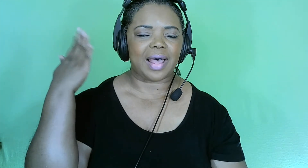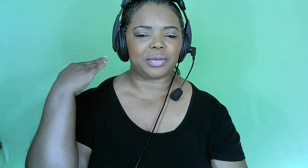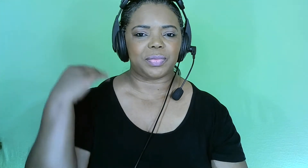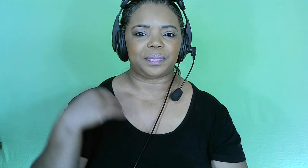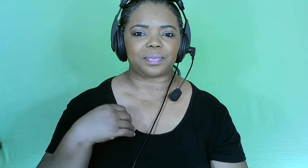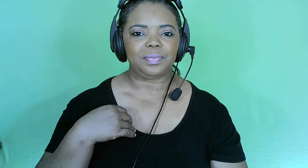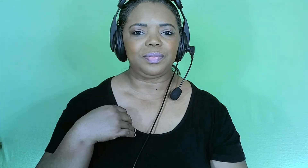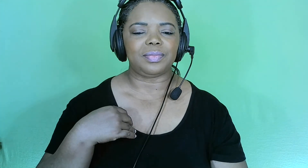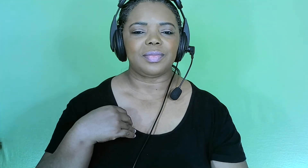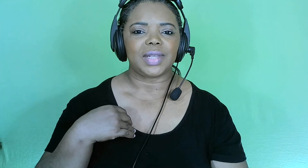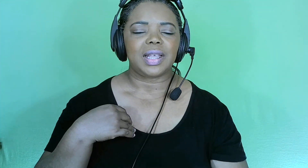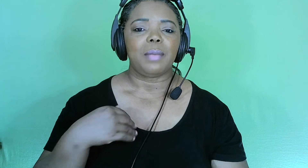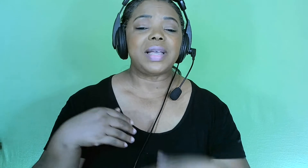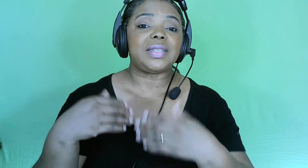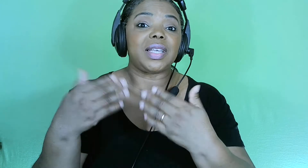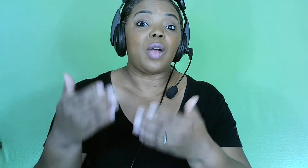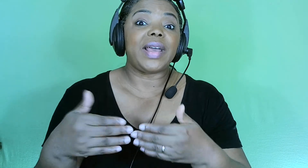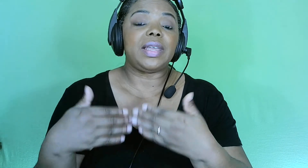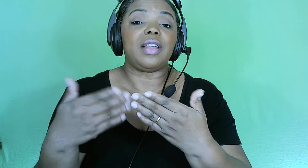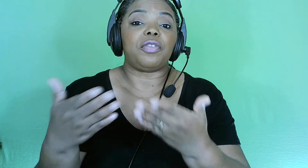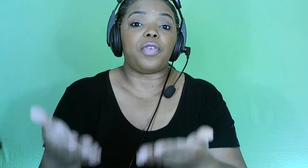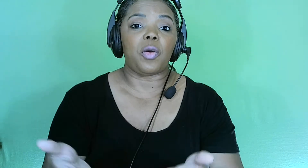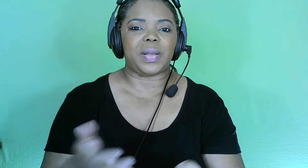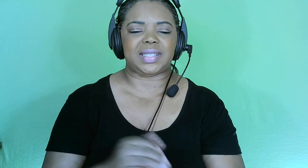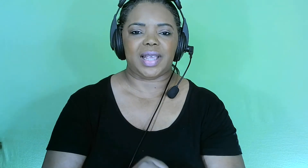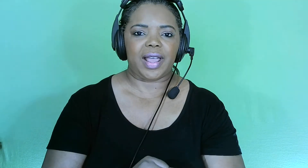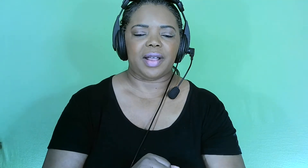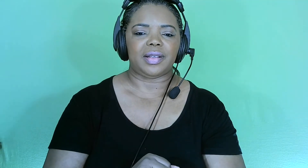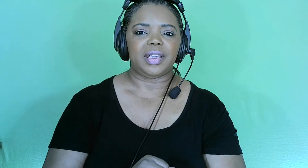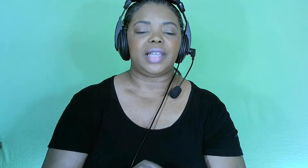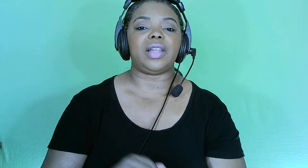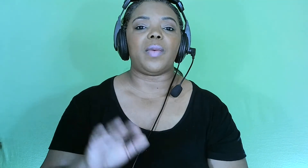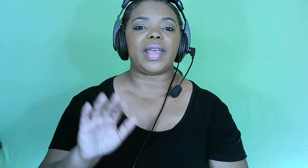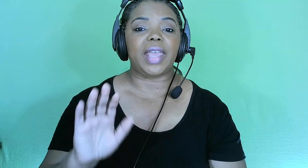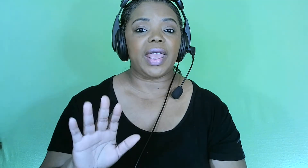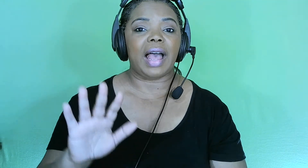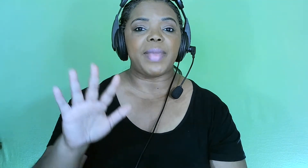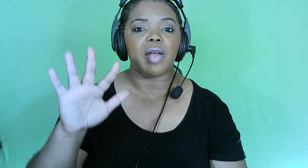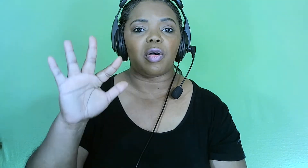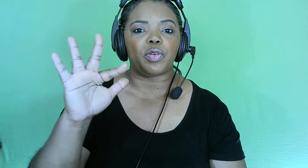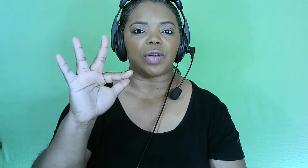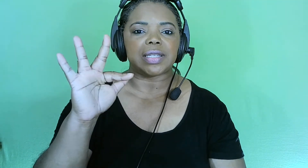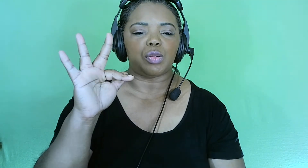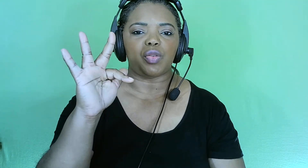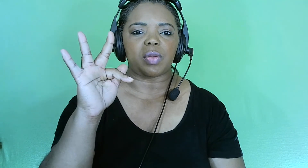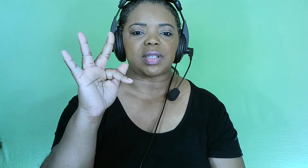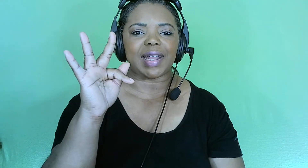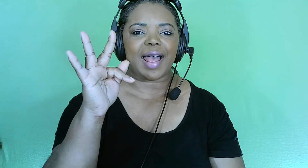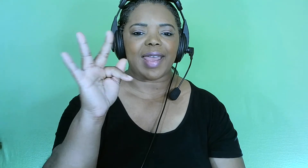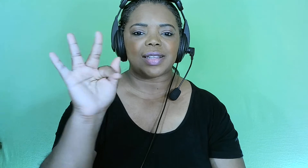passado. Mas se eu ainda vou passear, então aí a minha configuração de mão será essa,